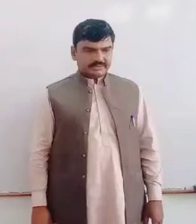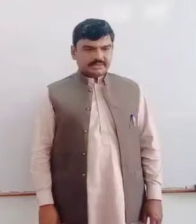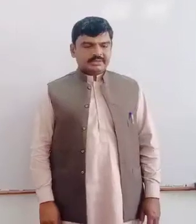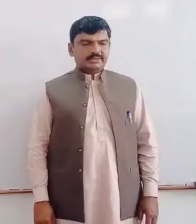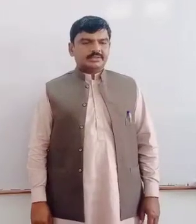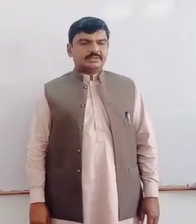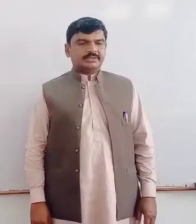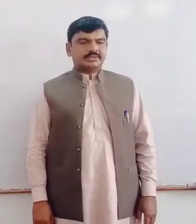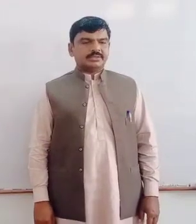खुतबा